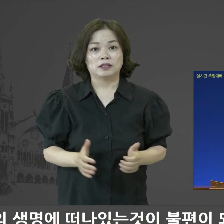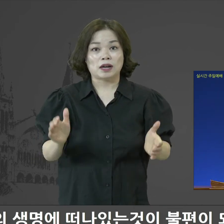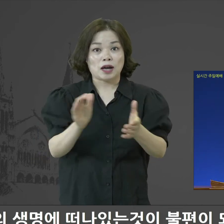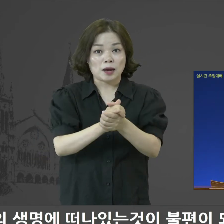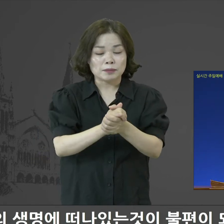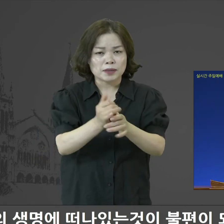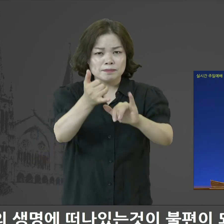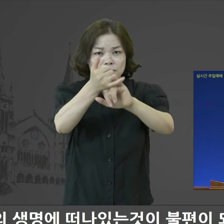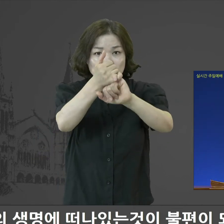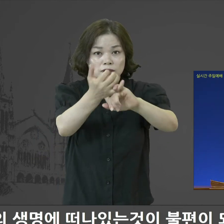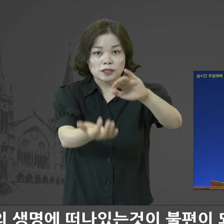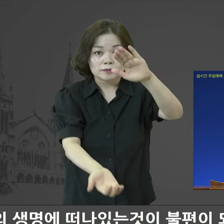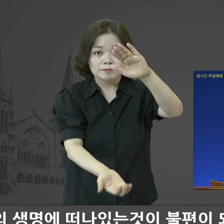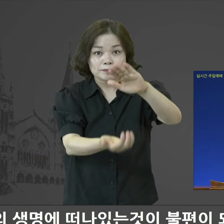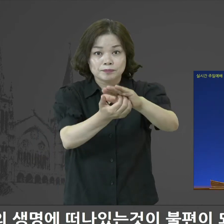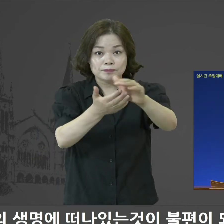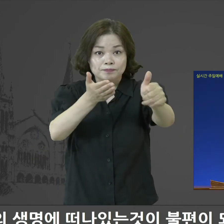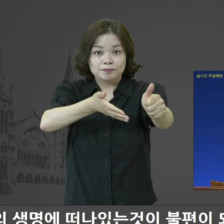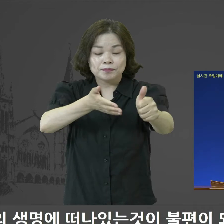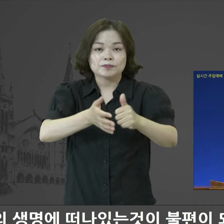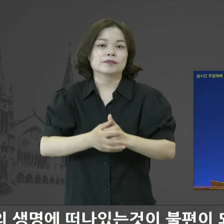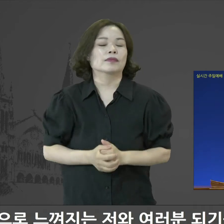분들 반드시 이루어질지어다.